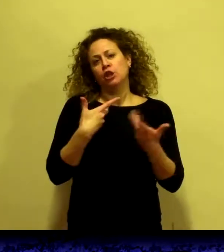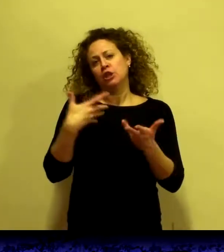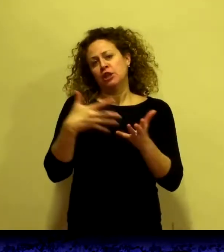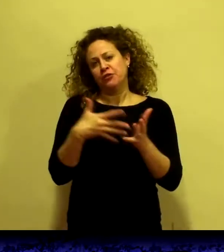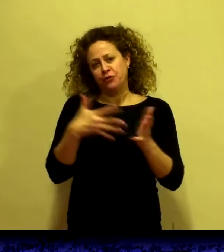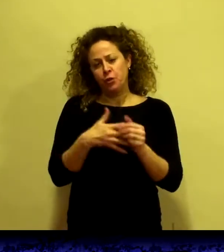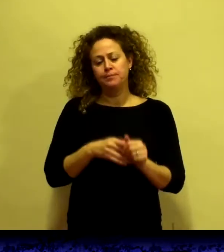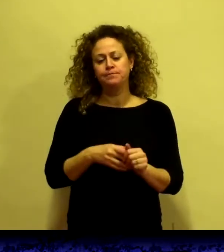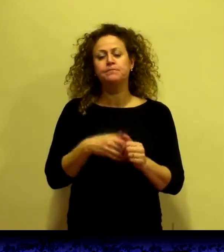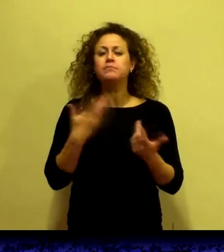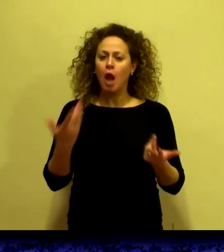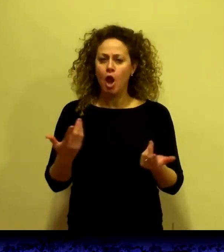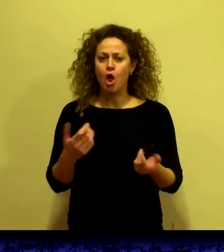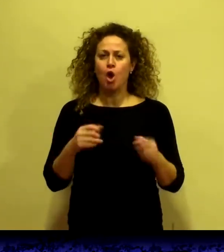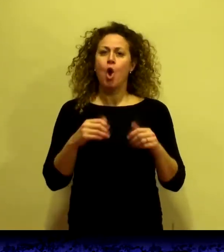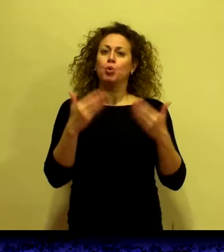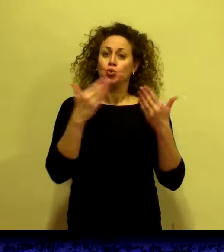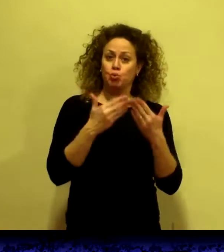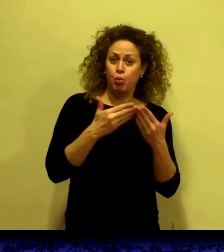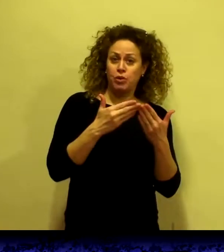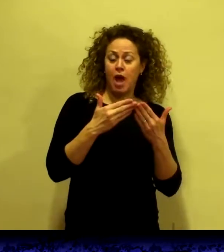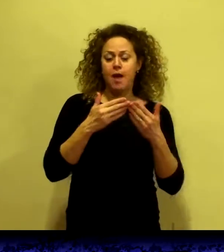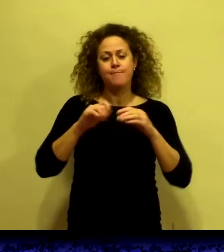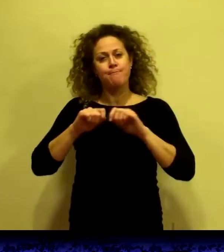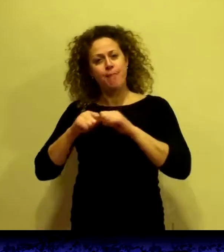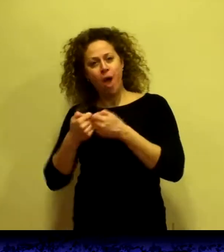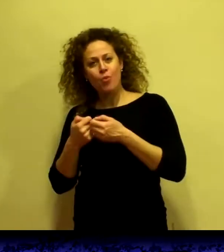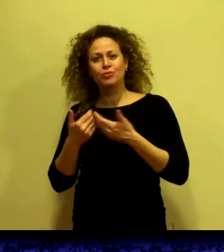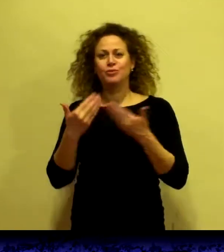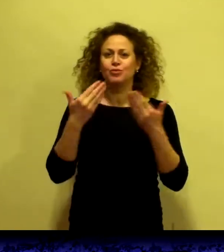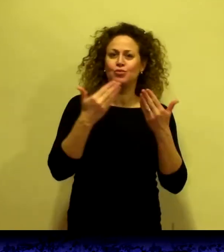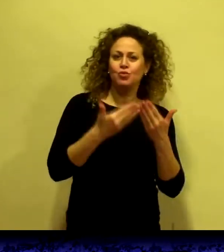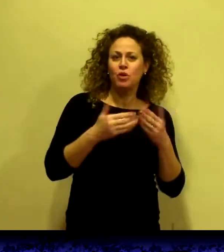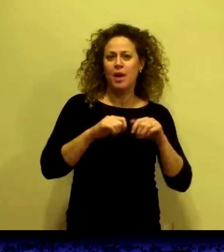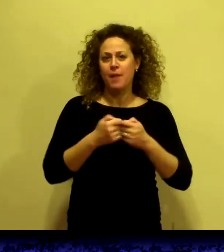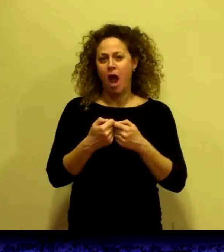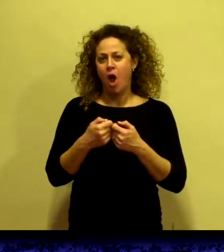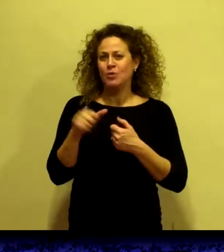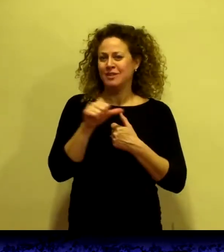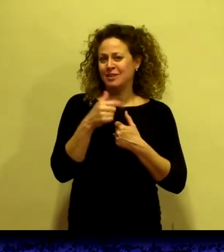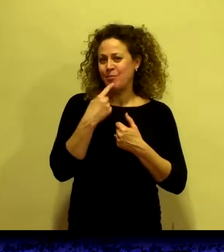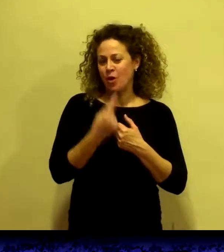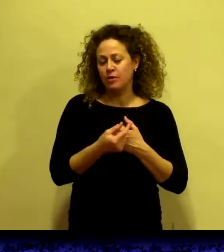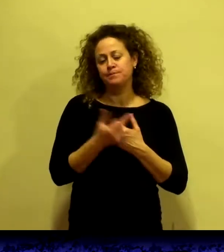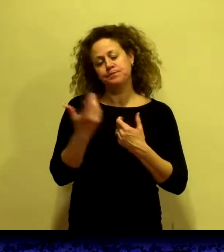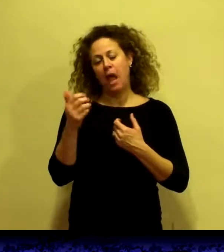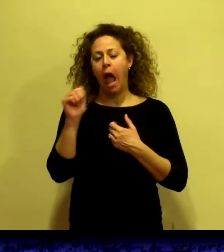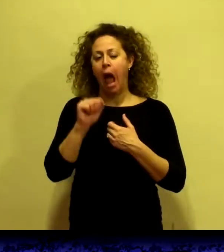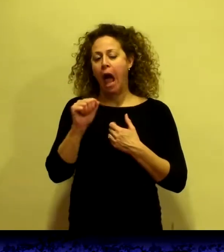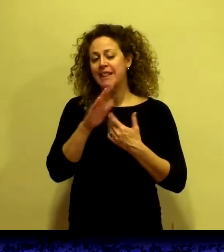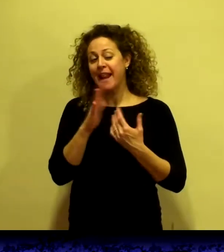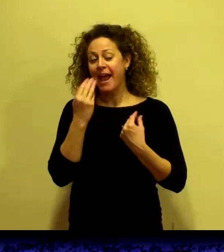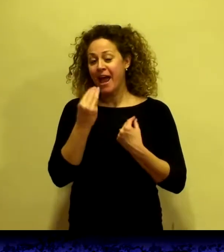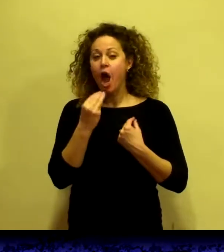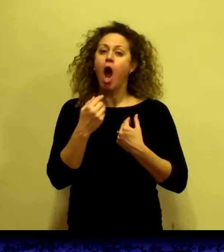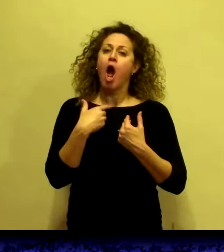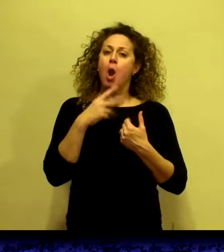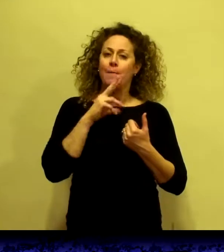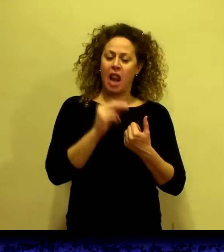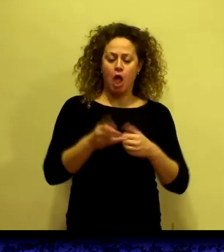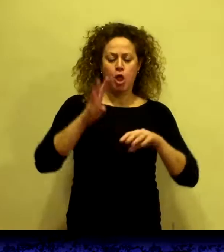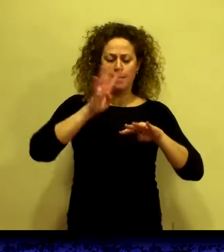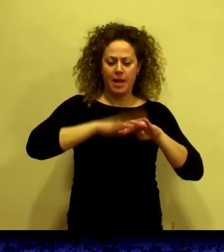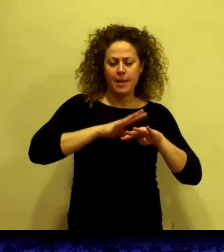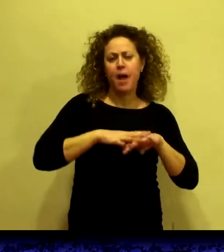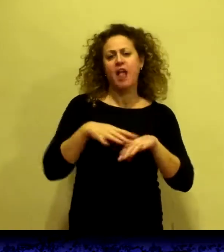giocare, fare pausa. Ti sei perso. Comunque, abbiamo parlato di Magic, di carte, di